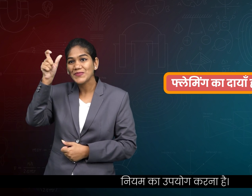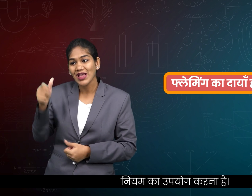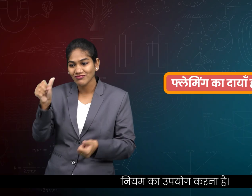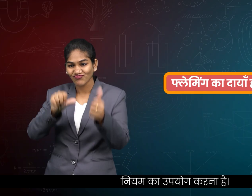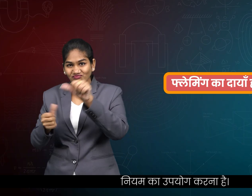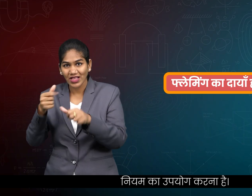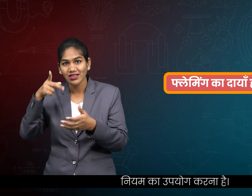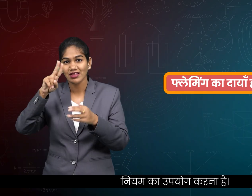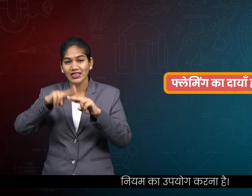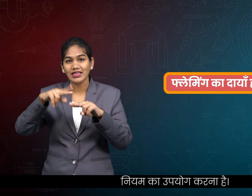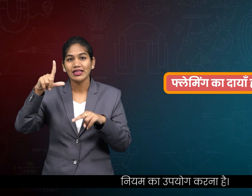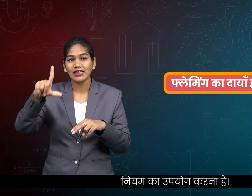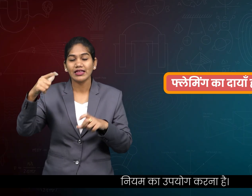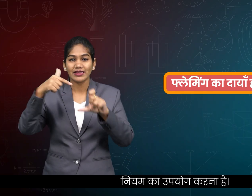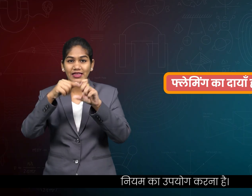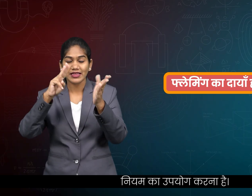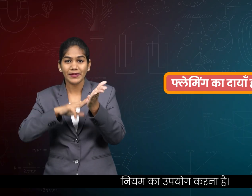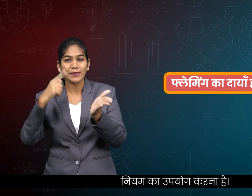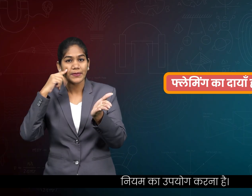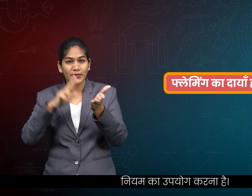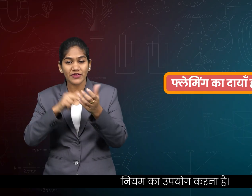का उपयोग करना है।